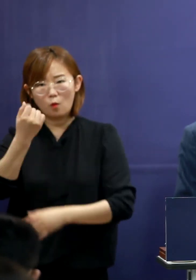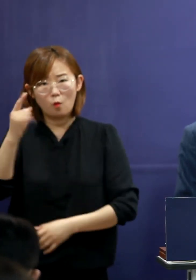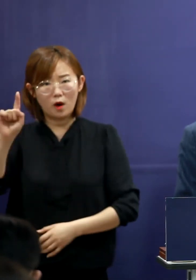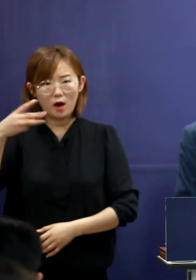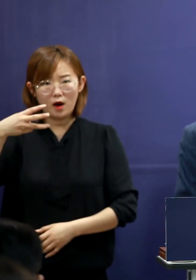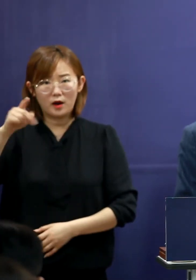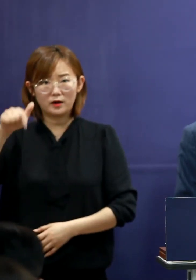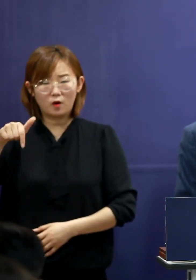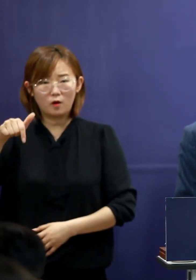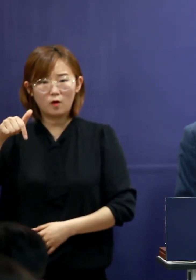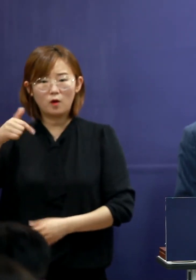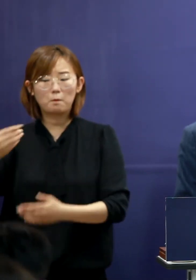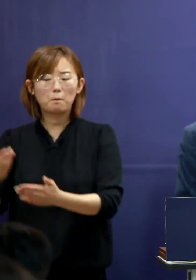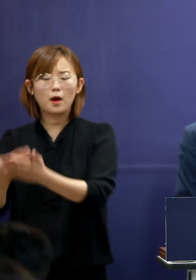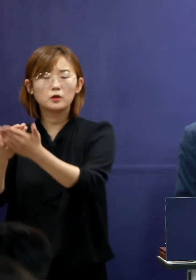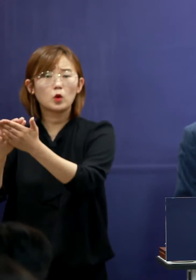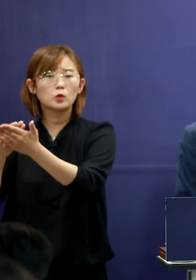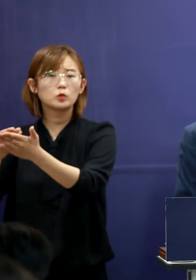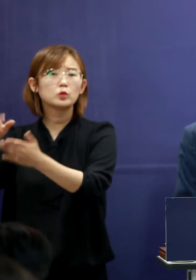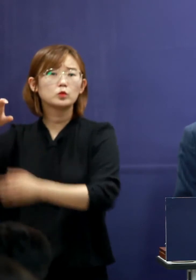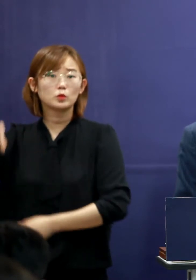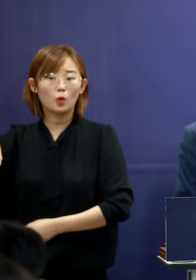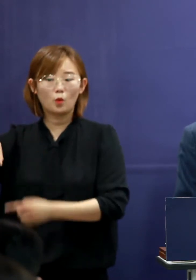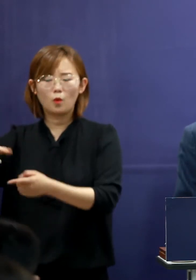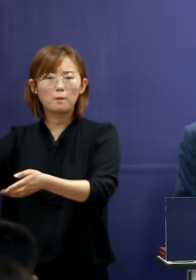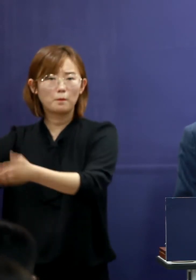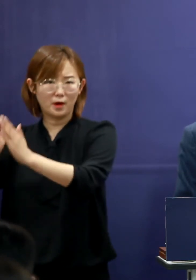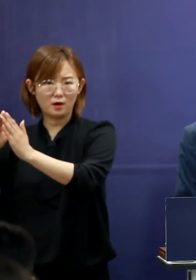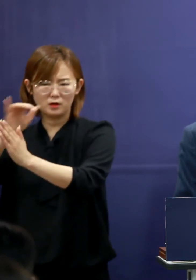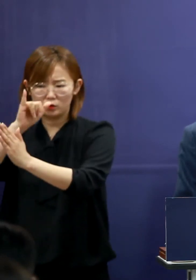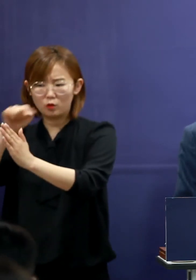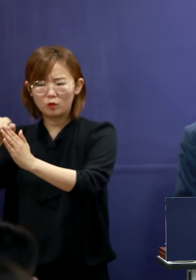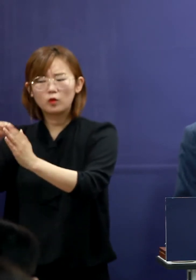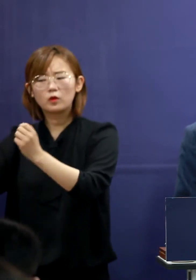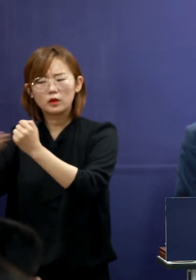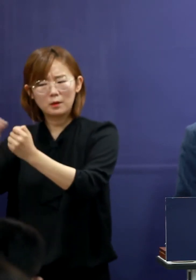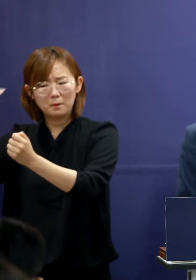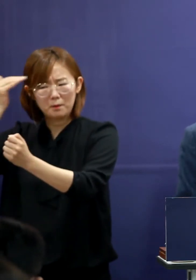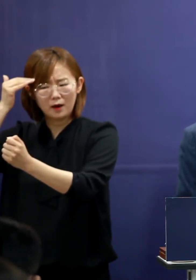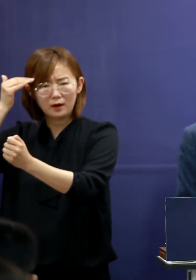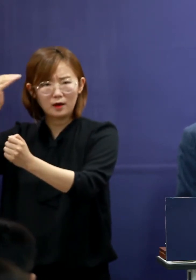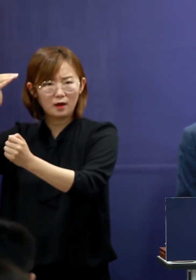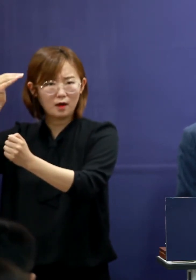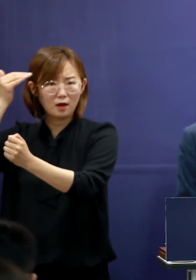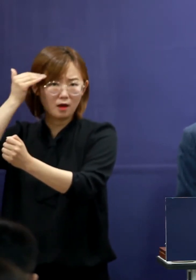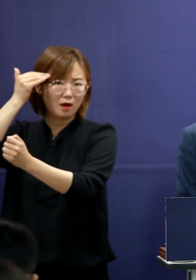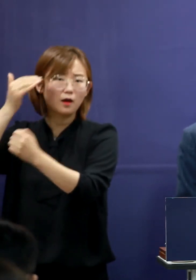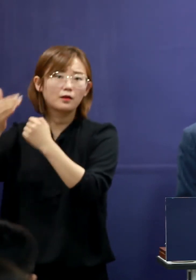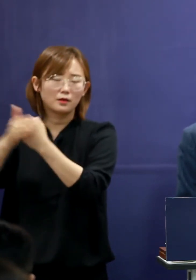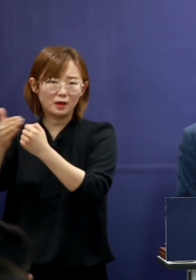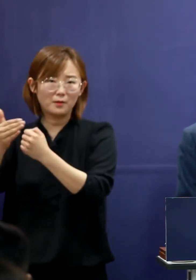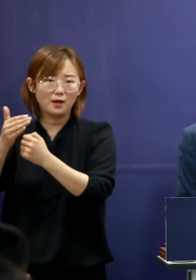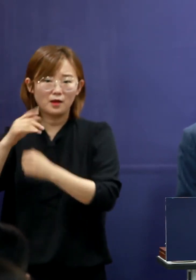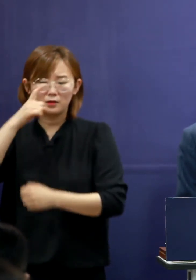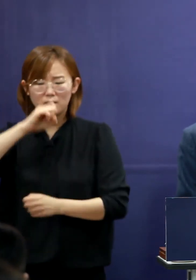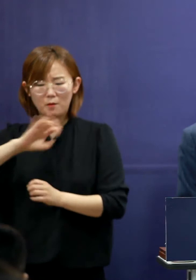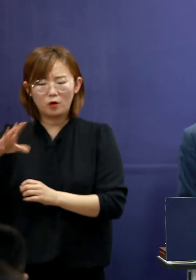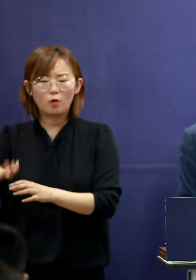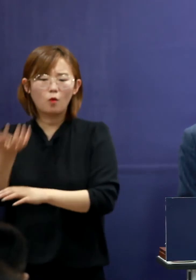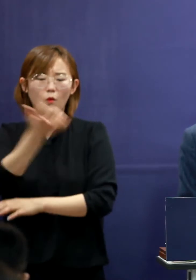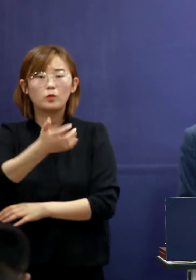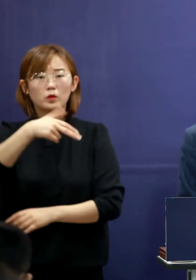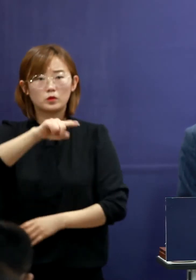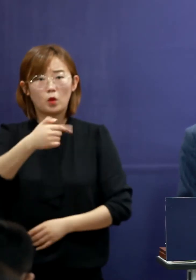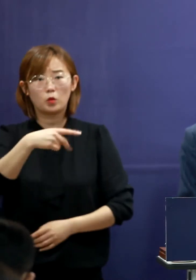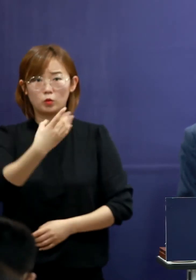그거하고 관련이 있는 건지 혹시 연구가 된 이유가. 그다음에 지금 평가위원회에서 연동면에